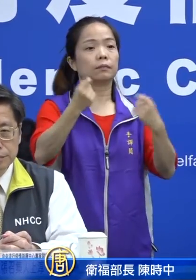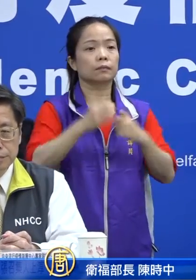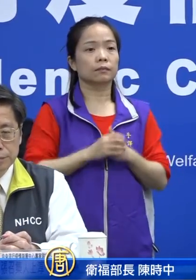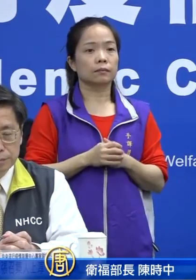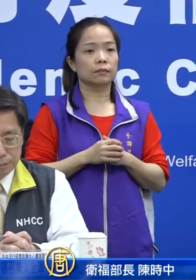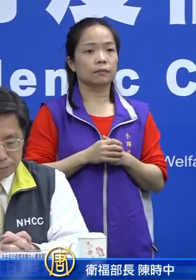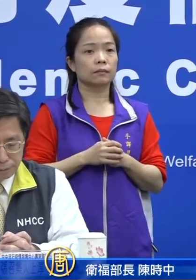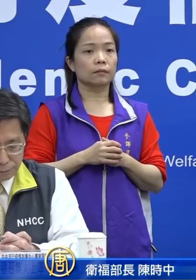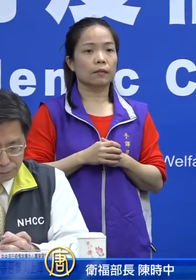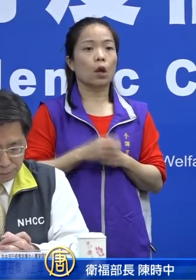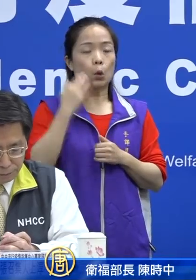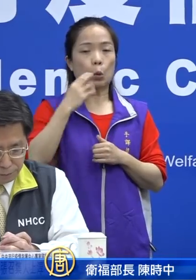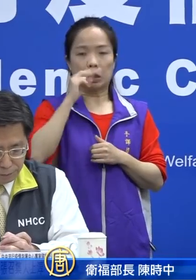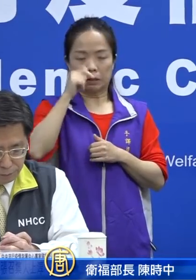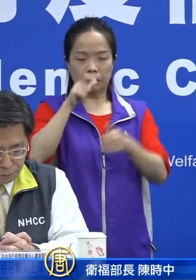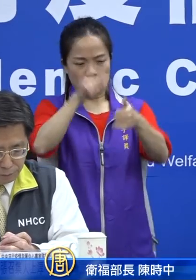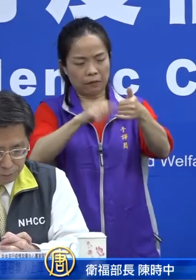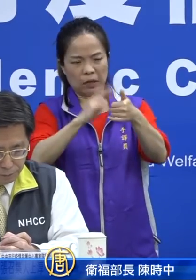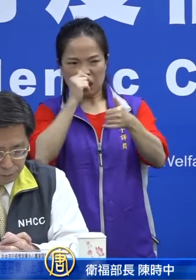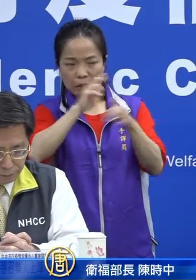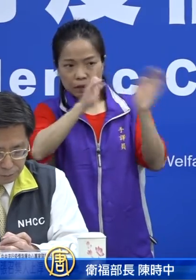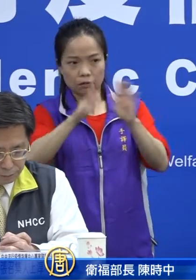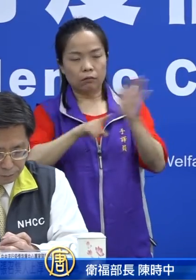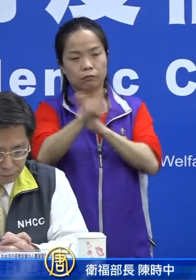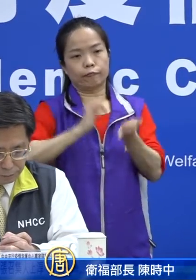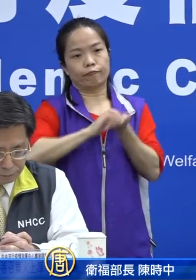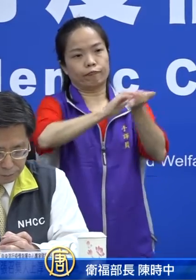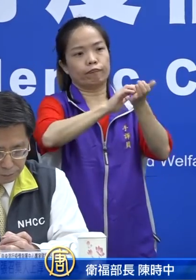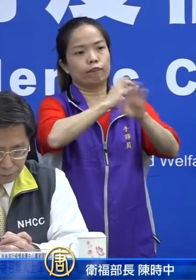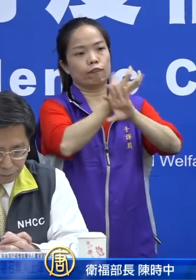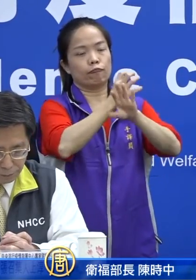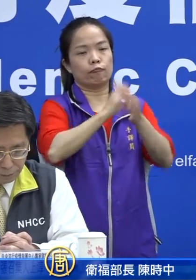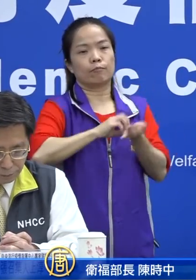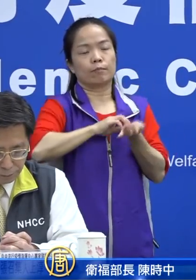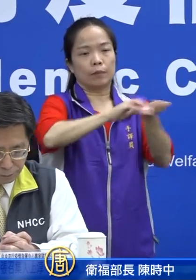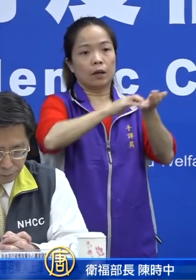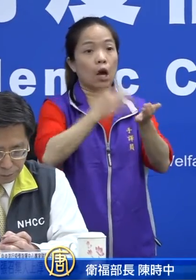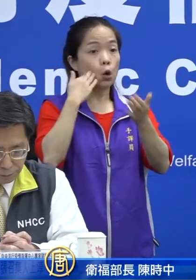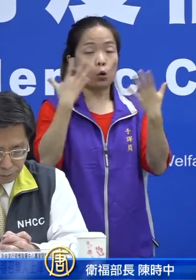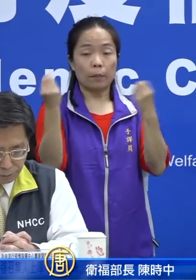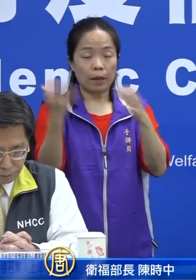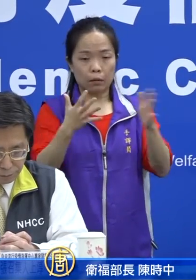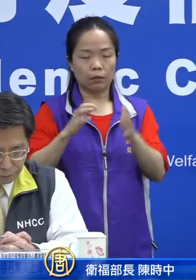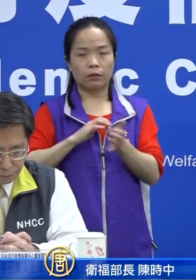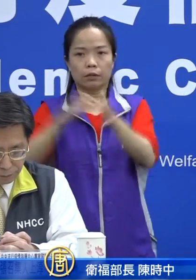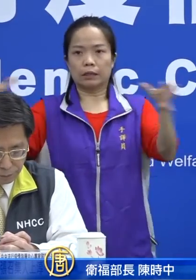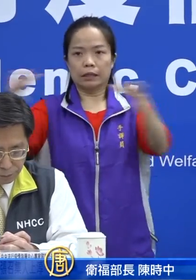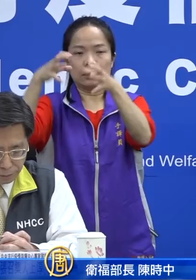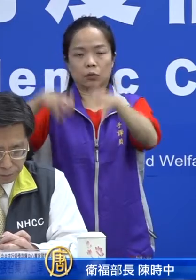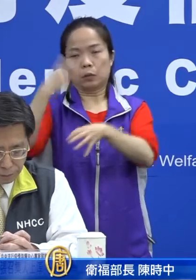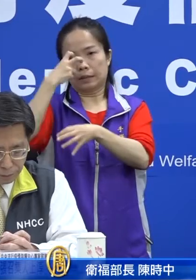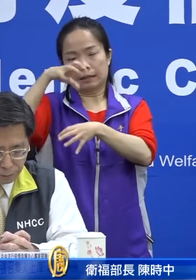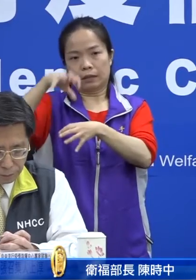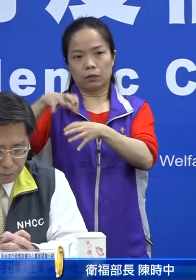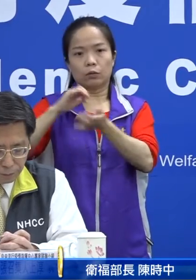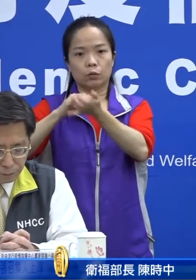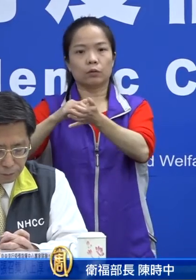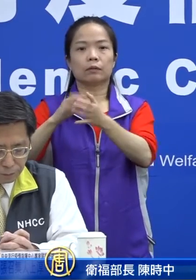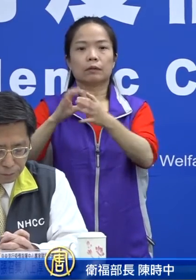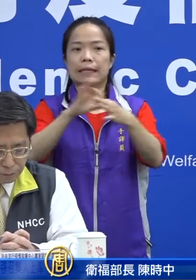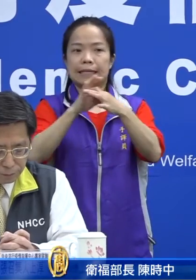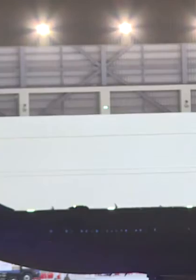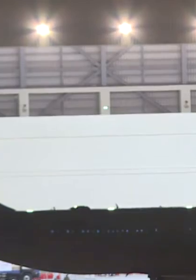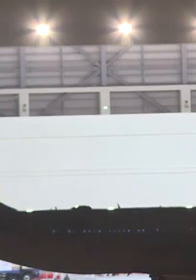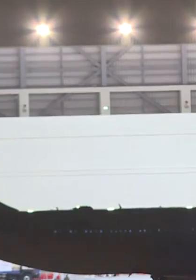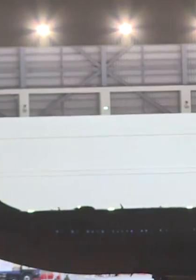那当然有特别的状况，那直接就送到医院去；那没有，就送到我们的集中检疫所，然后再来做相关的